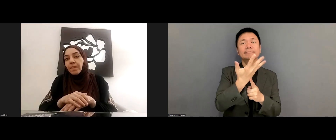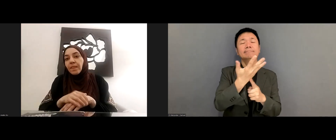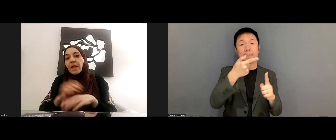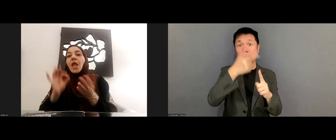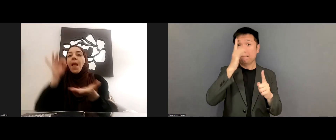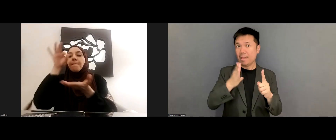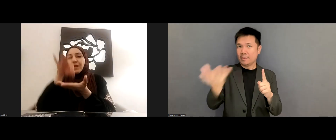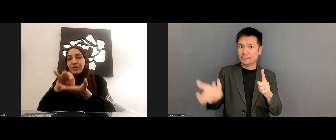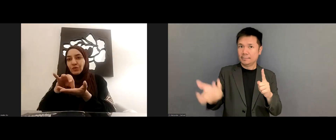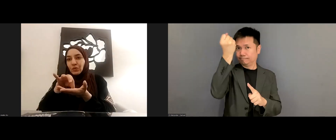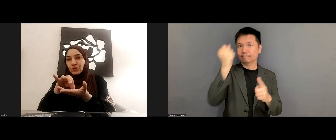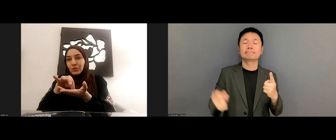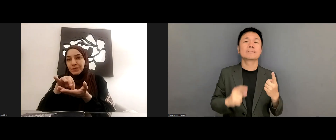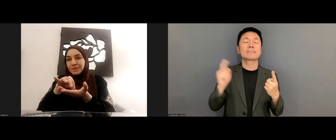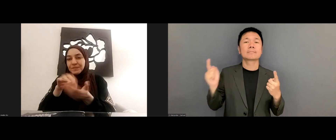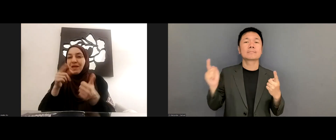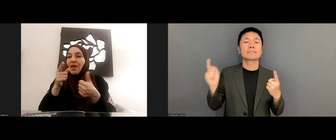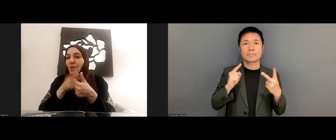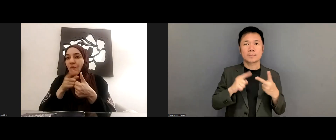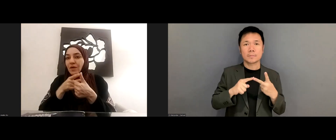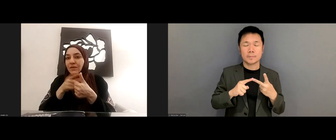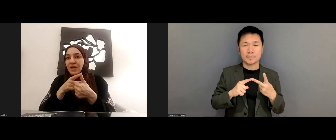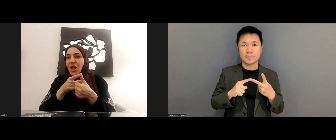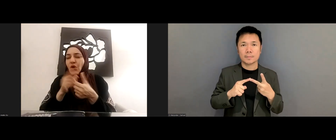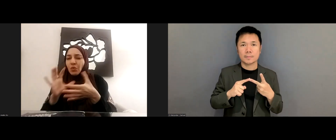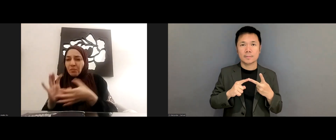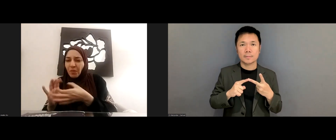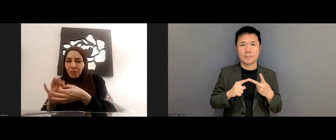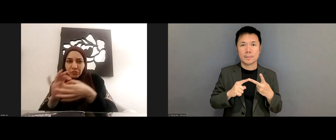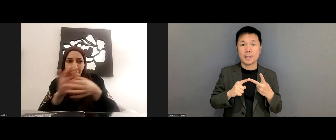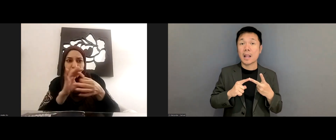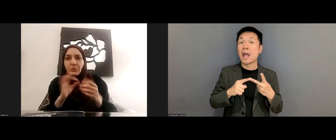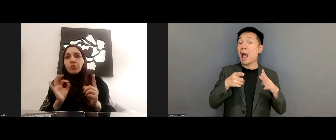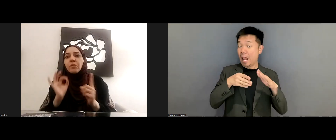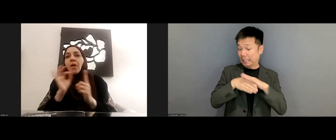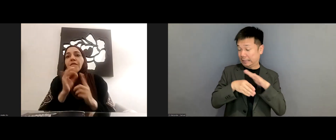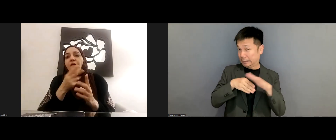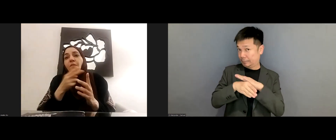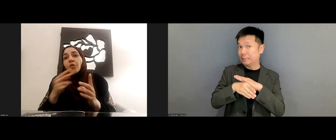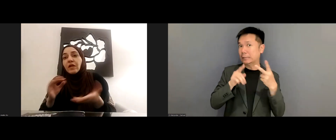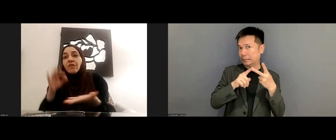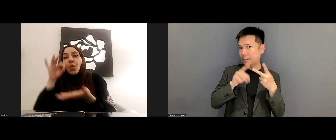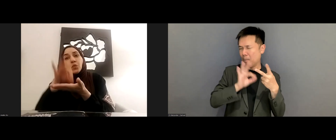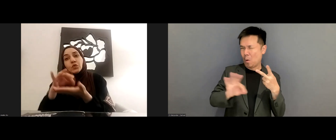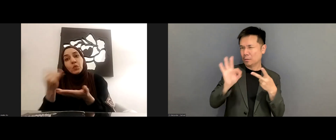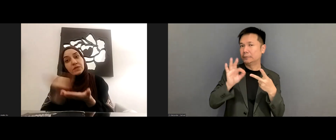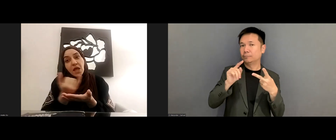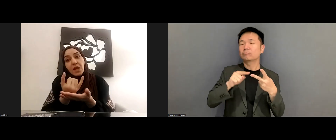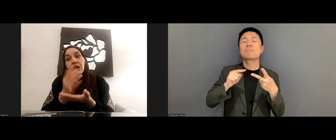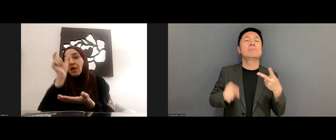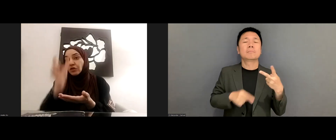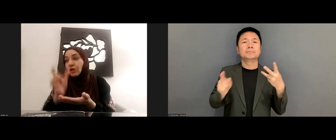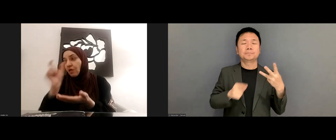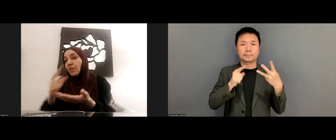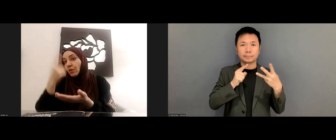إمكانية الوصول And إذا بدنا نفصل فيه هو بيرتبط بأكثر من مادة also وبأكثر من هدف من accessibility أهداف was one of القمة the main وبأكثر topics, من محور من محاور and القمة الرئيسية. it is